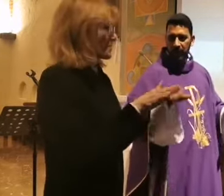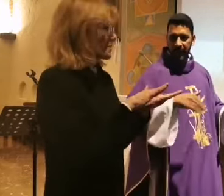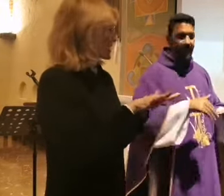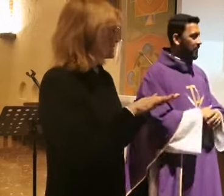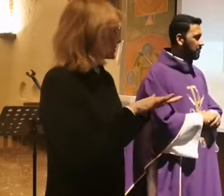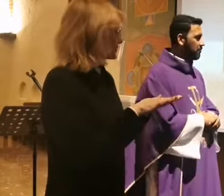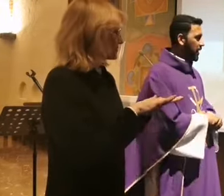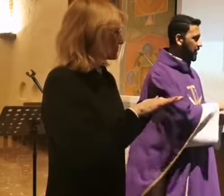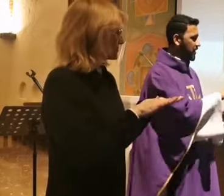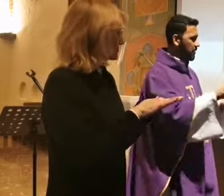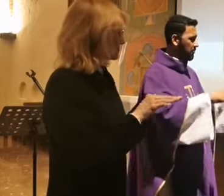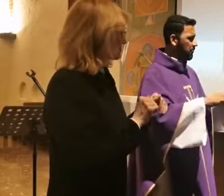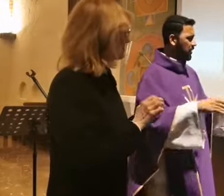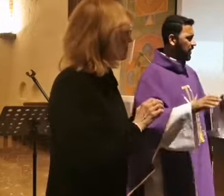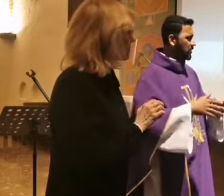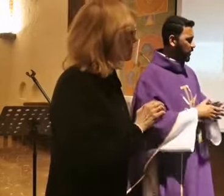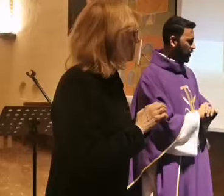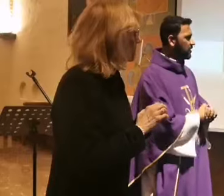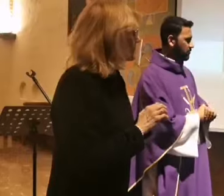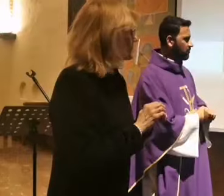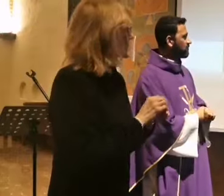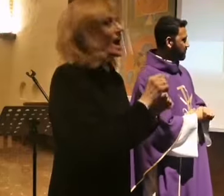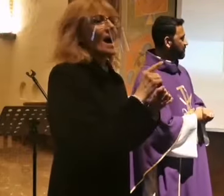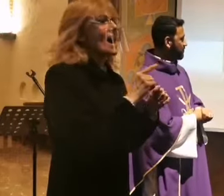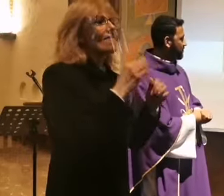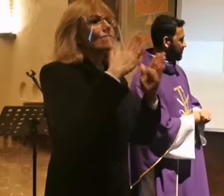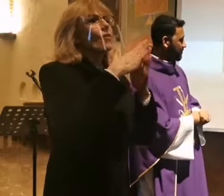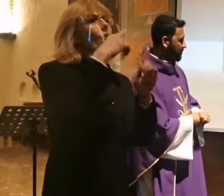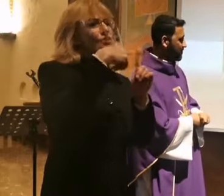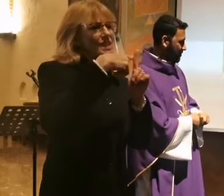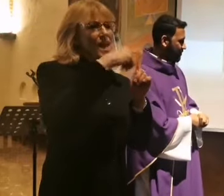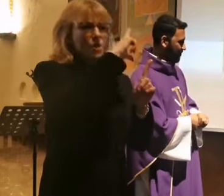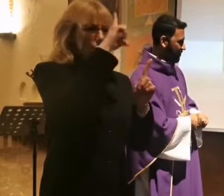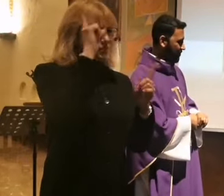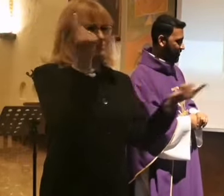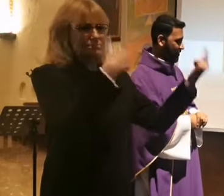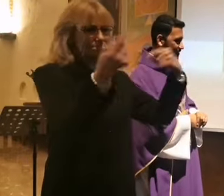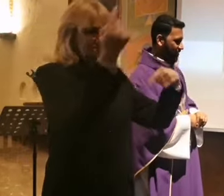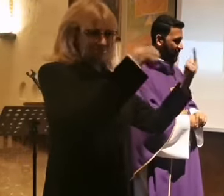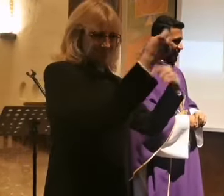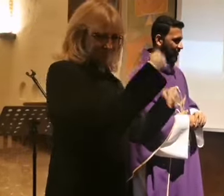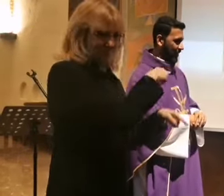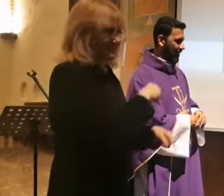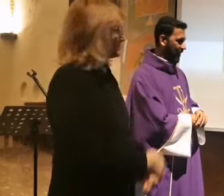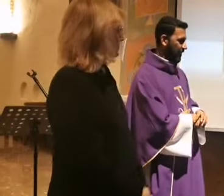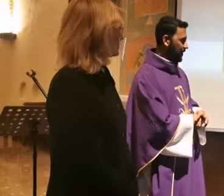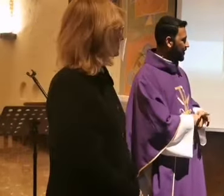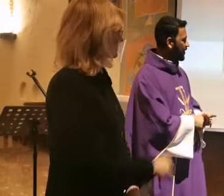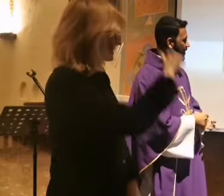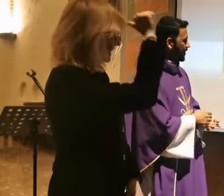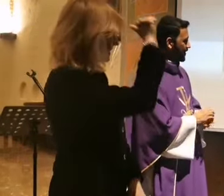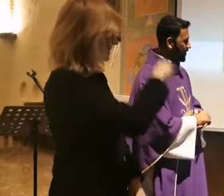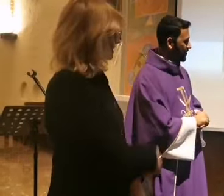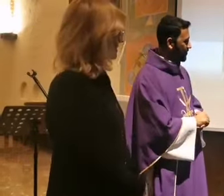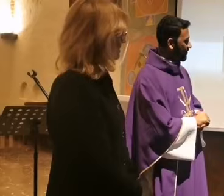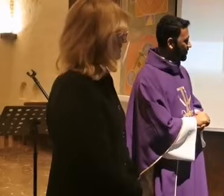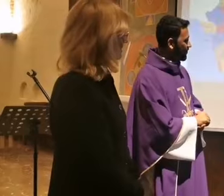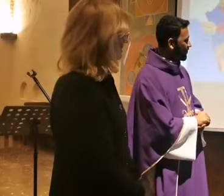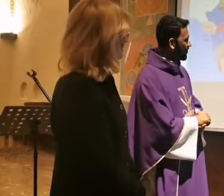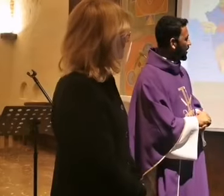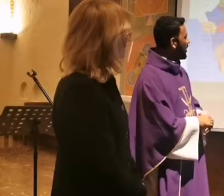Amici? Parenti. A paratiani. To sono dico paratiani sono indi.